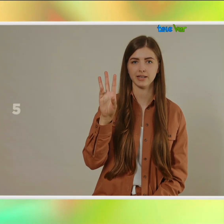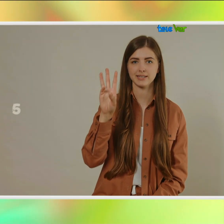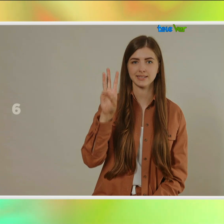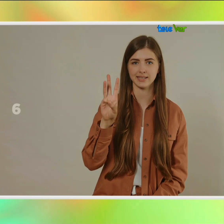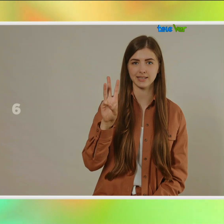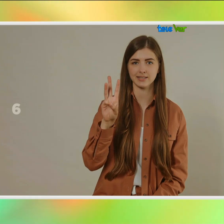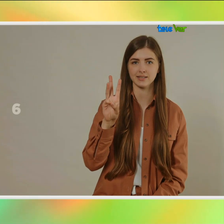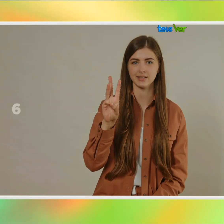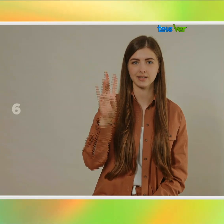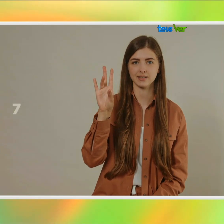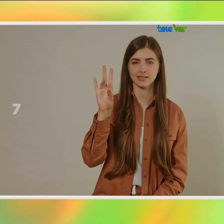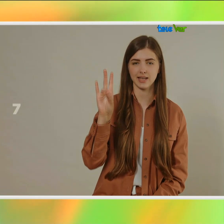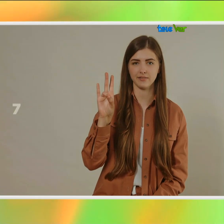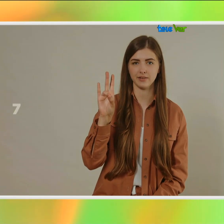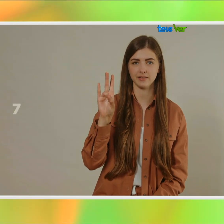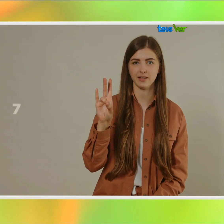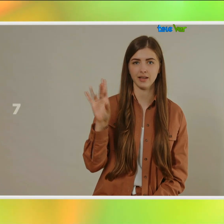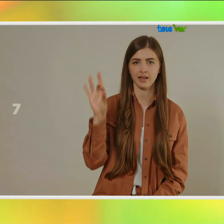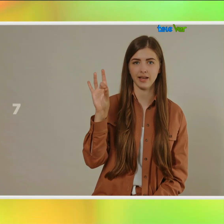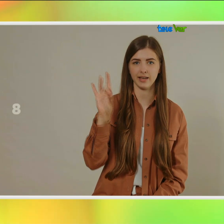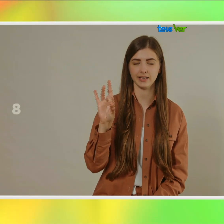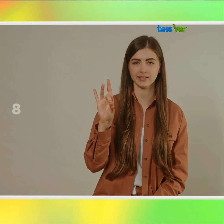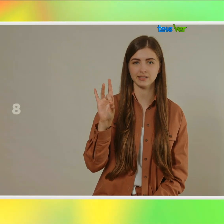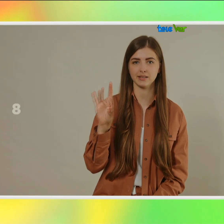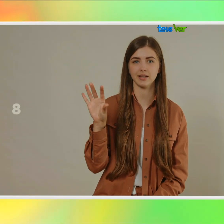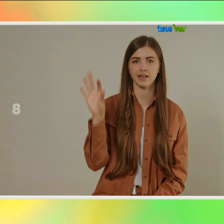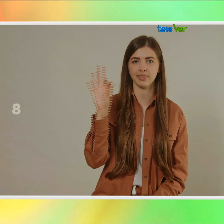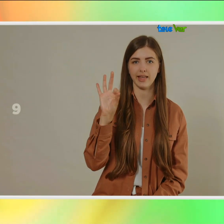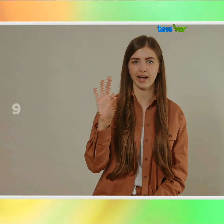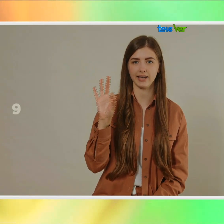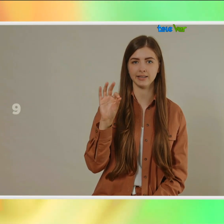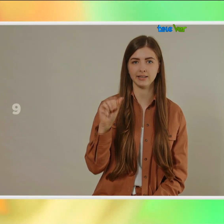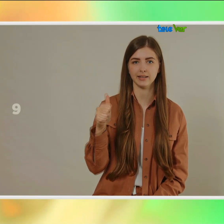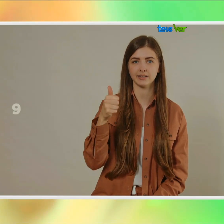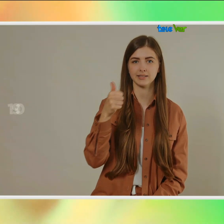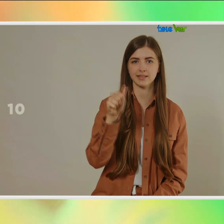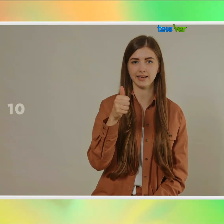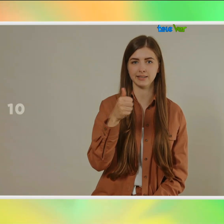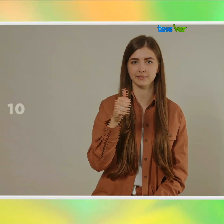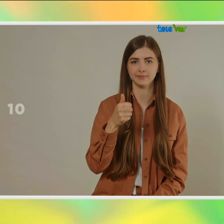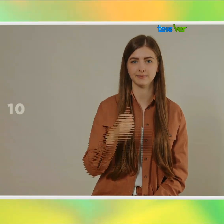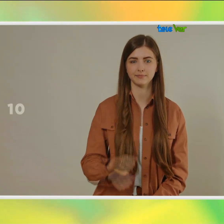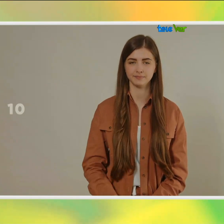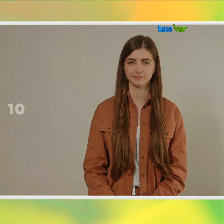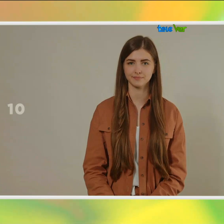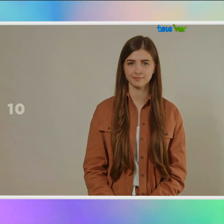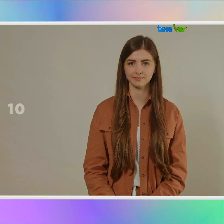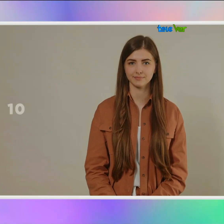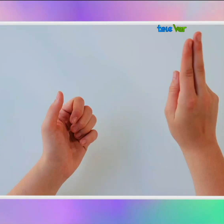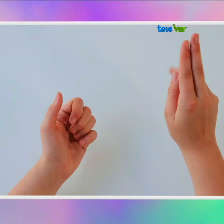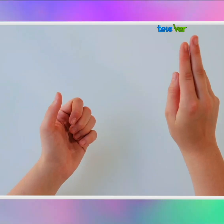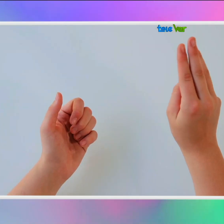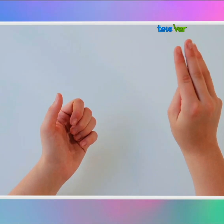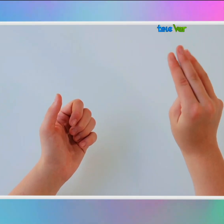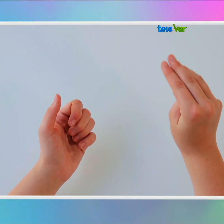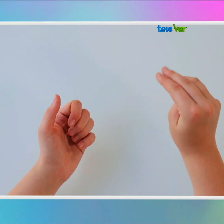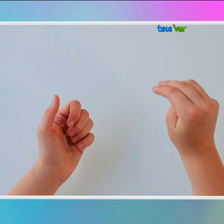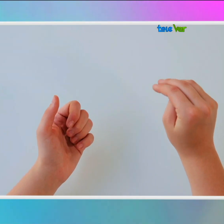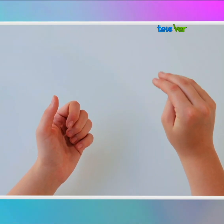obligatorio en algunos lugares. Sí, en todo México ya es obligatorio. Por ejemplo, en la educación ya está en la ley de